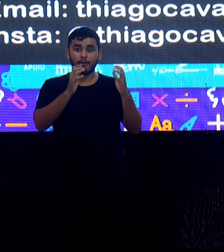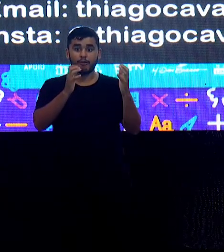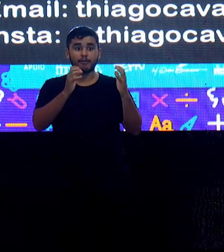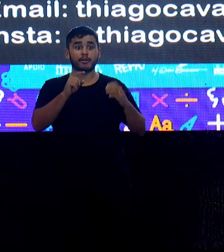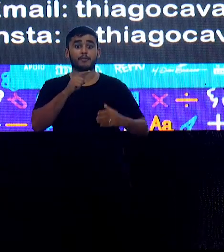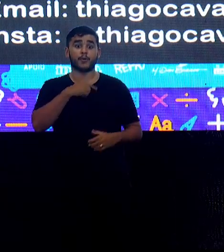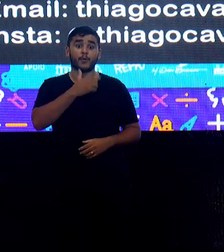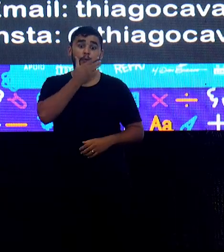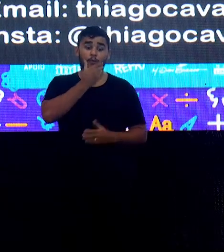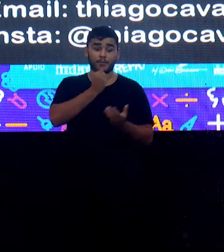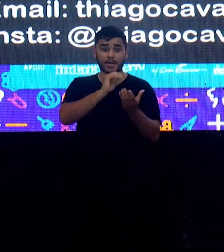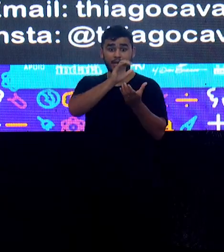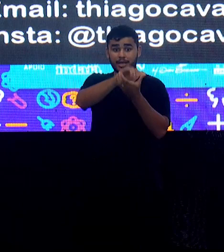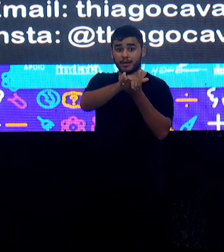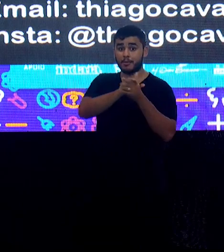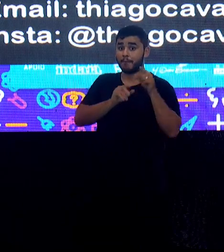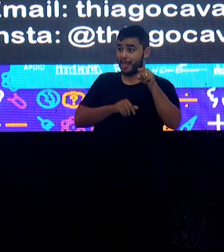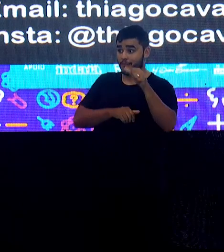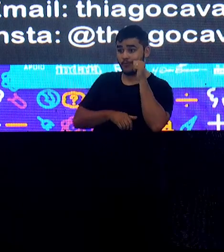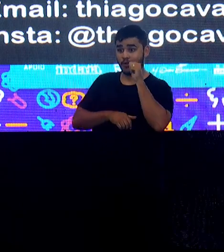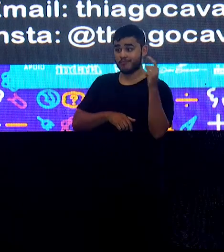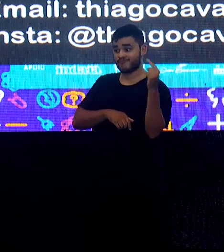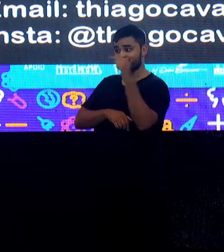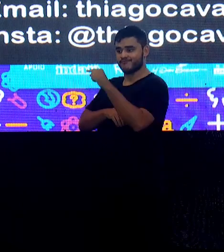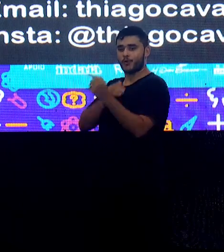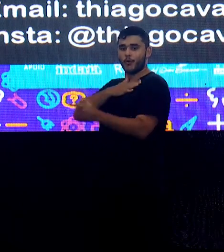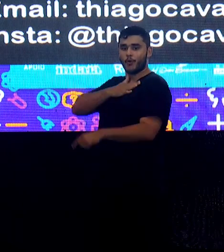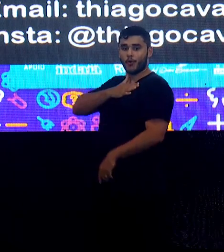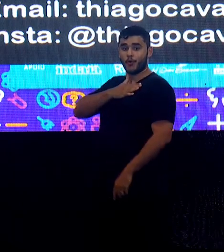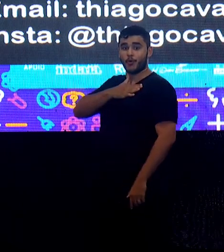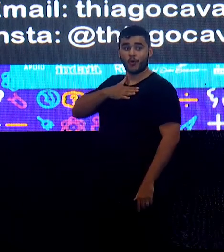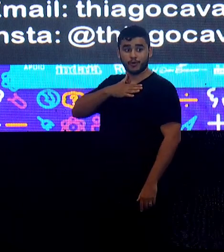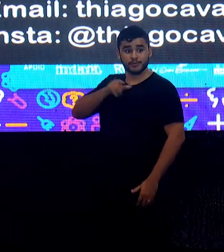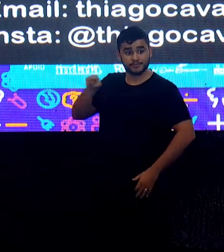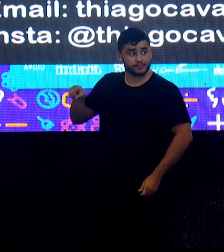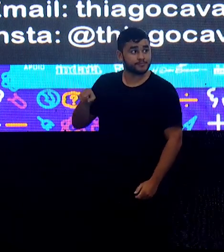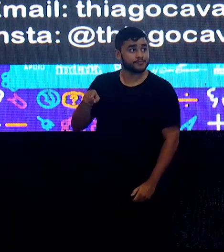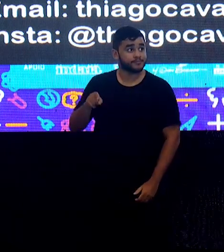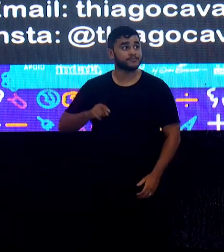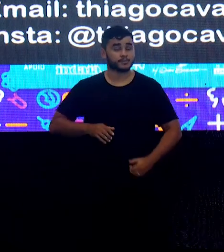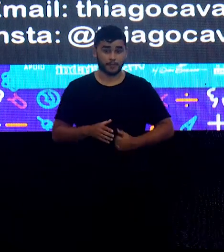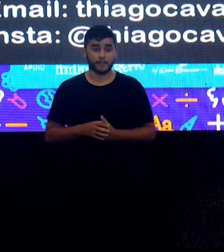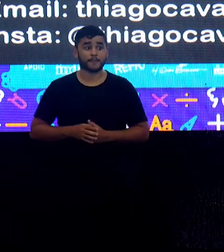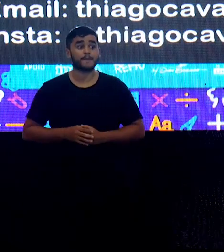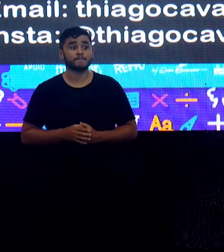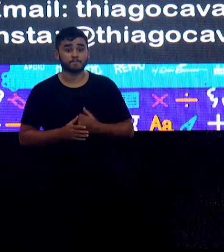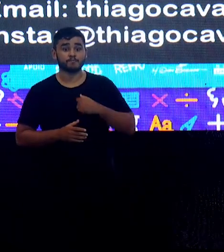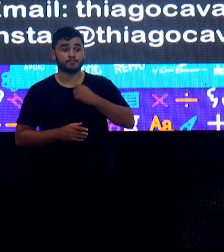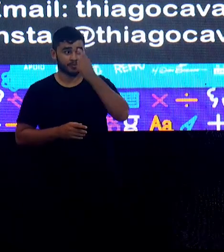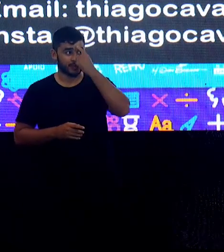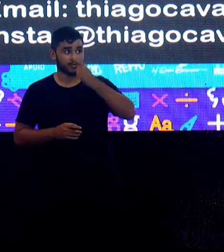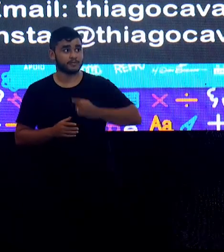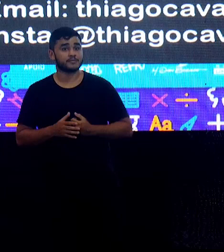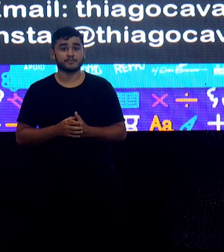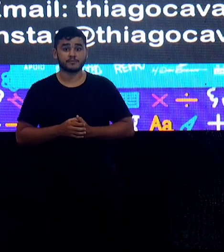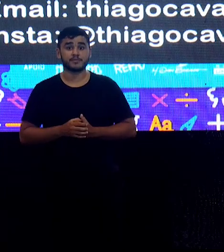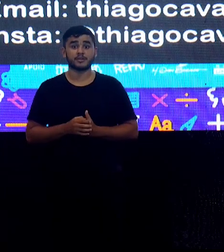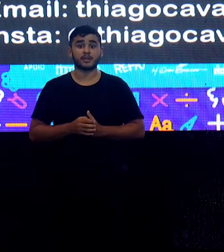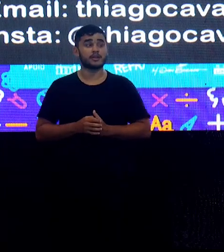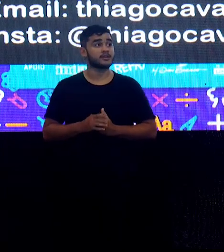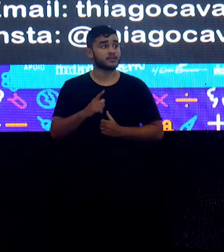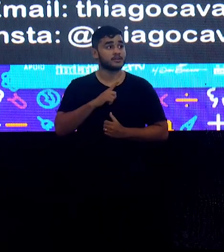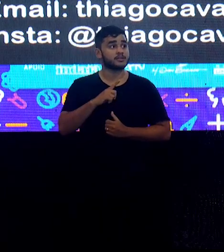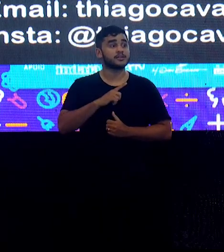mesmo, era do outro. E aí tu imagina, cadê a câmera? A câmera tá em mim, tá? Bota aí a câmera em mim. Aí